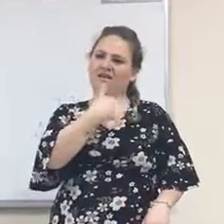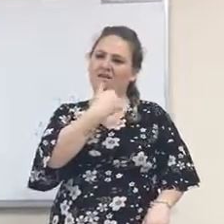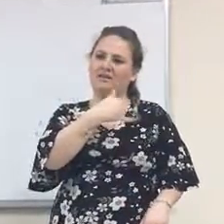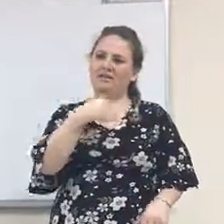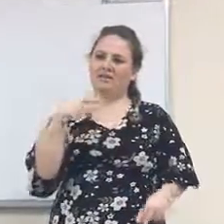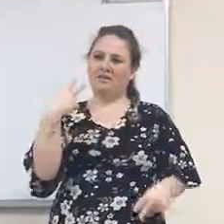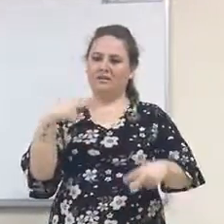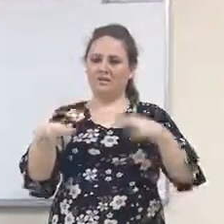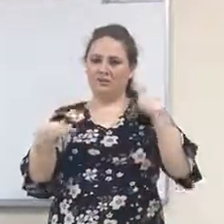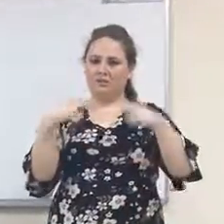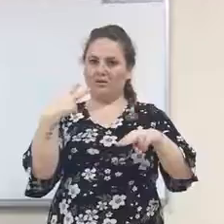lokanta,